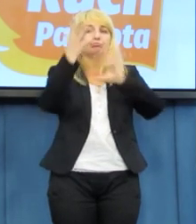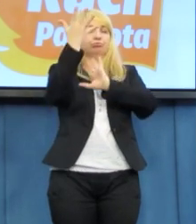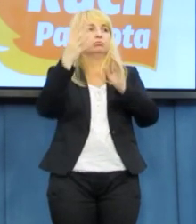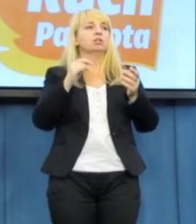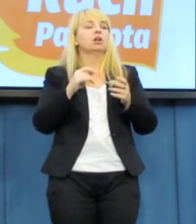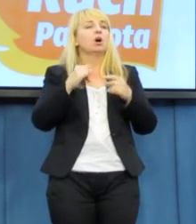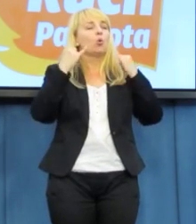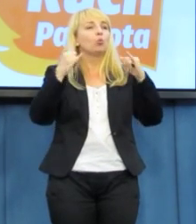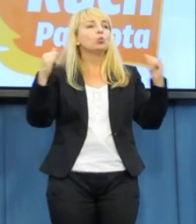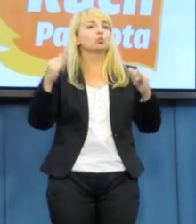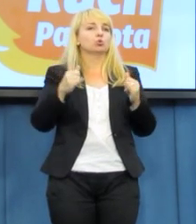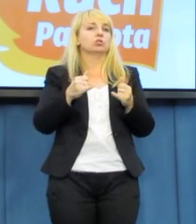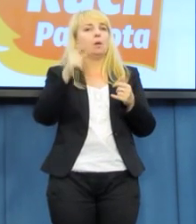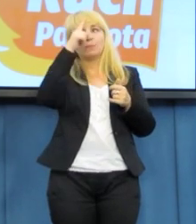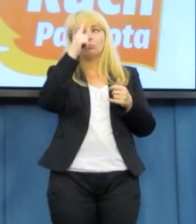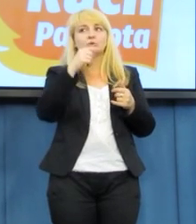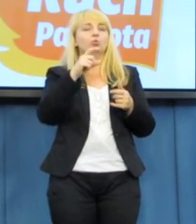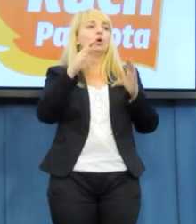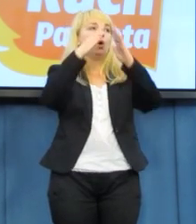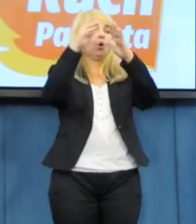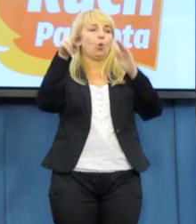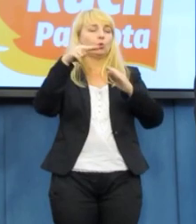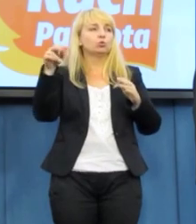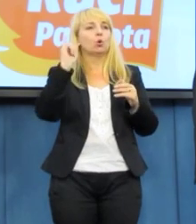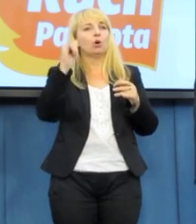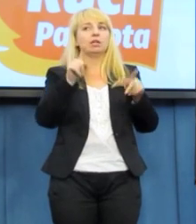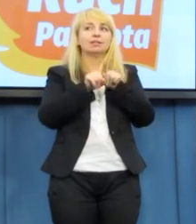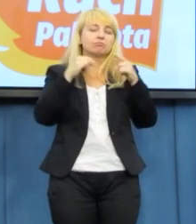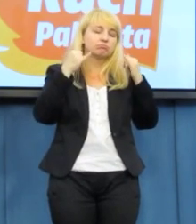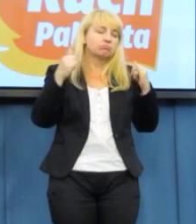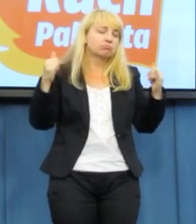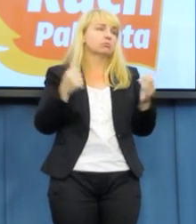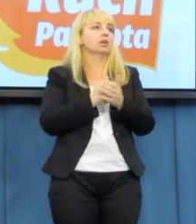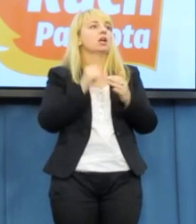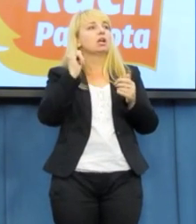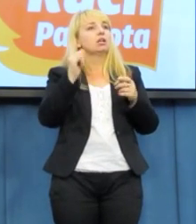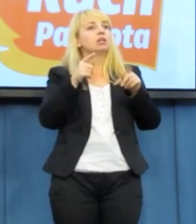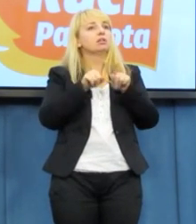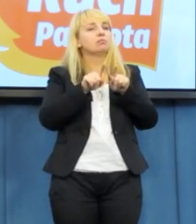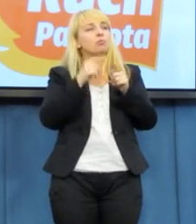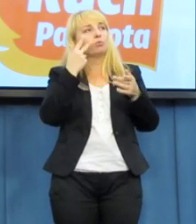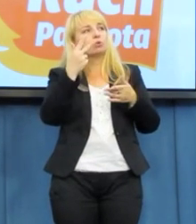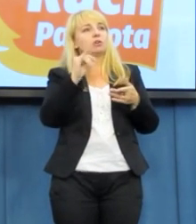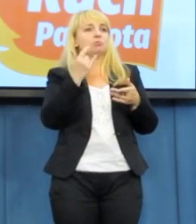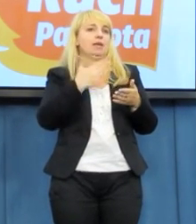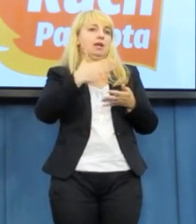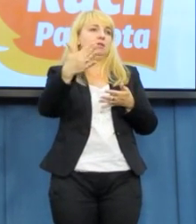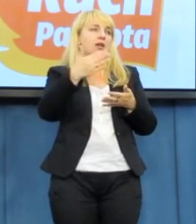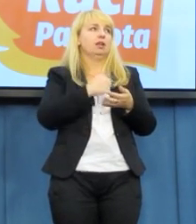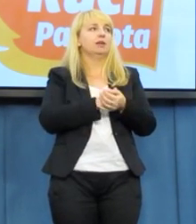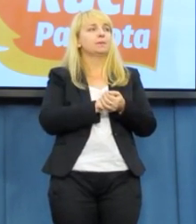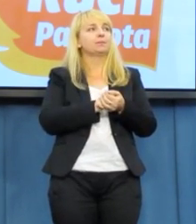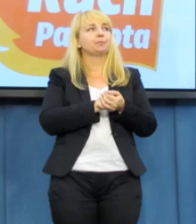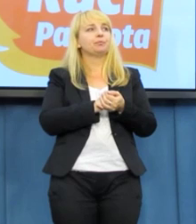inicjatywom, choćby ze strony tego naturalnego naszego przeciwnika, którym jest zespół do